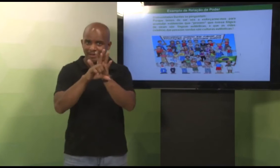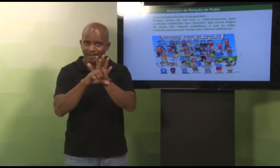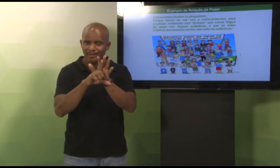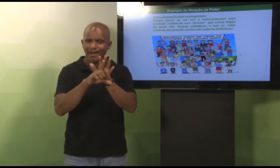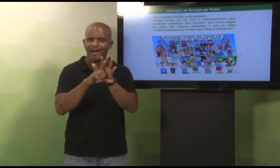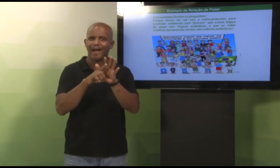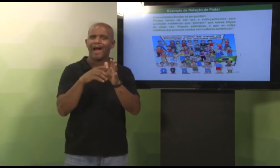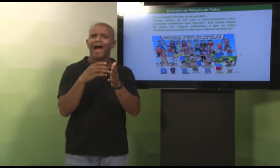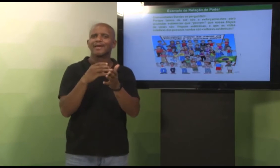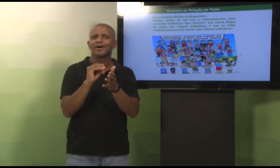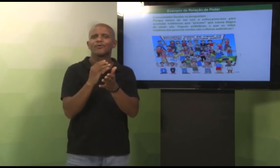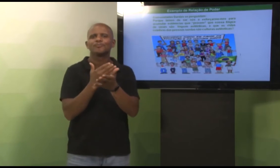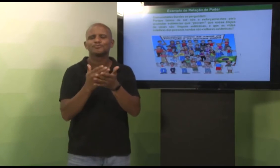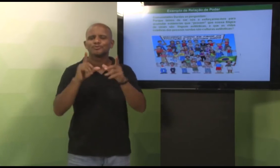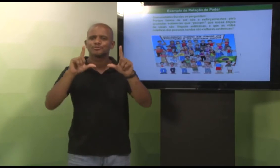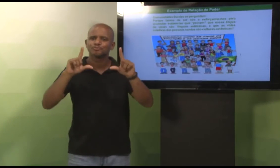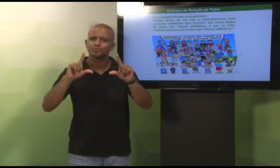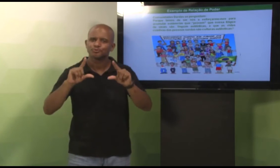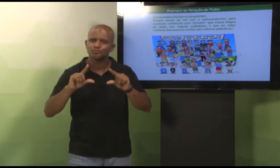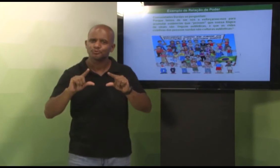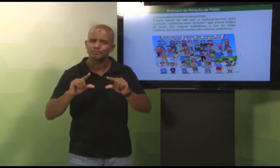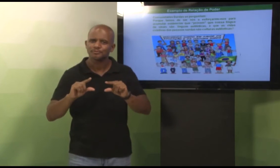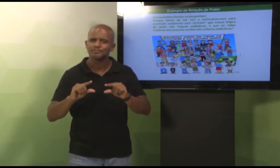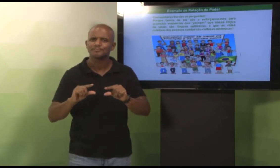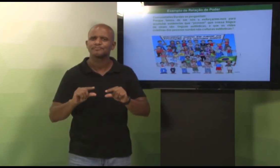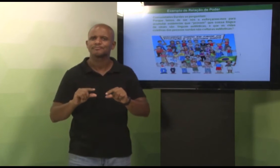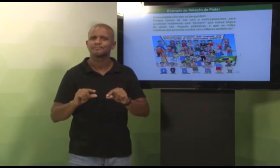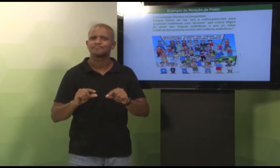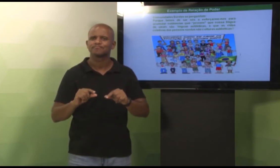persistiu, até a publicação da lei.